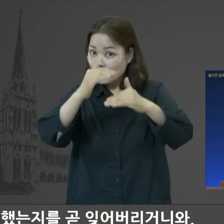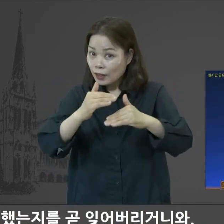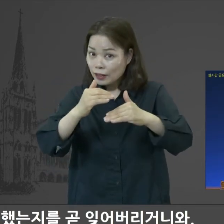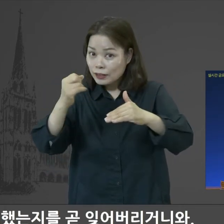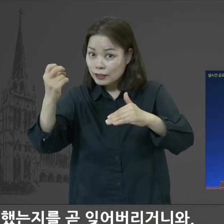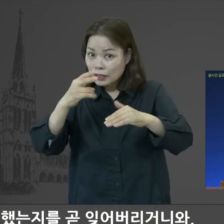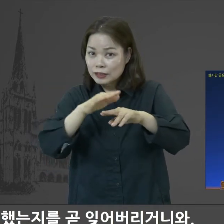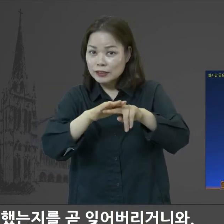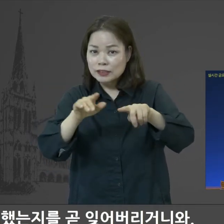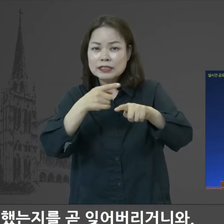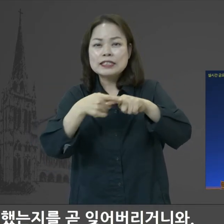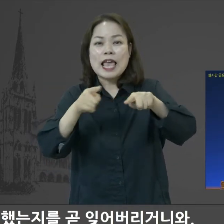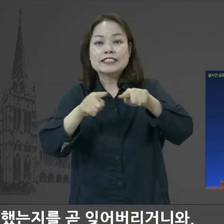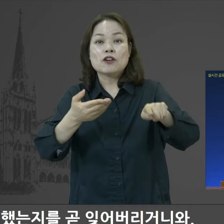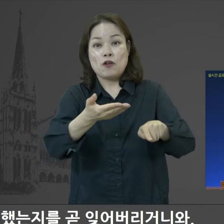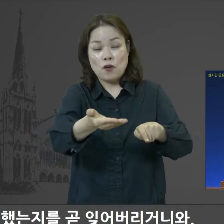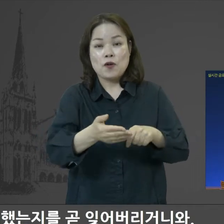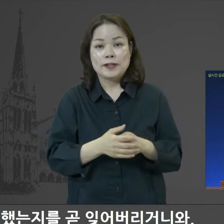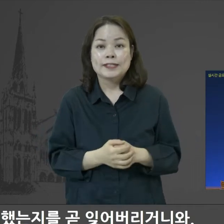한번 풀이해 드립니다.